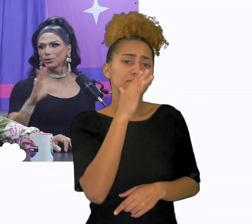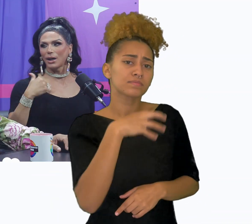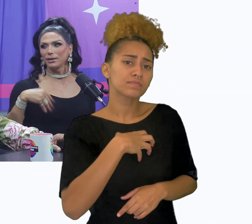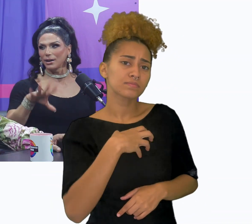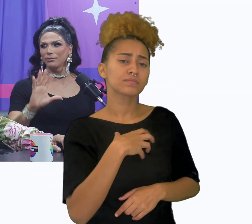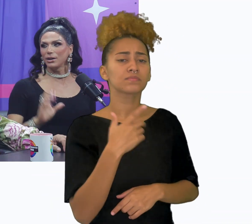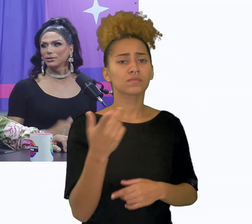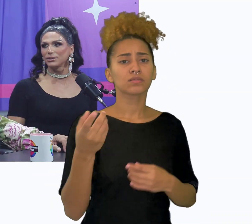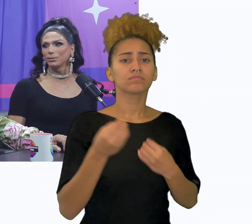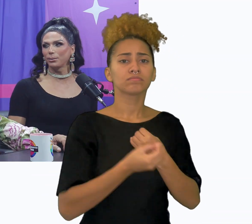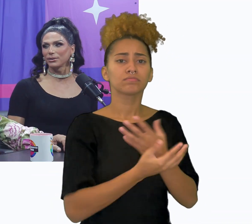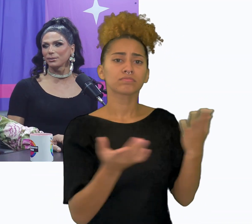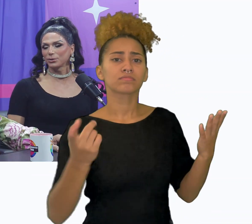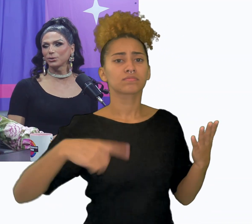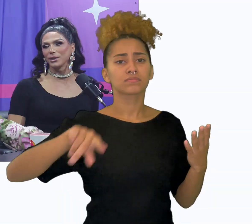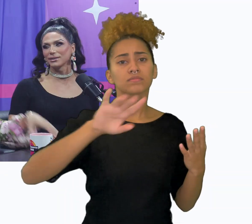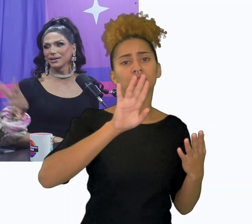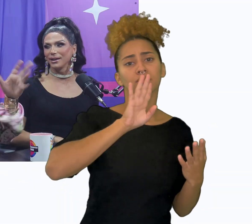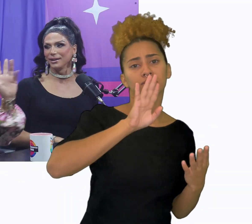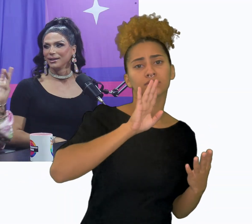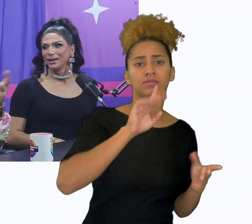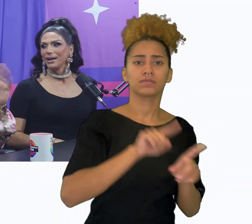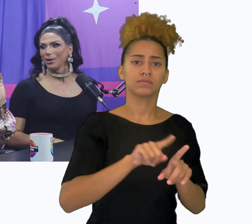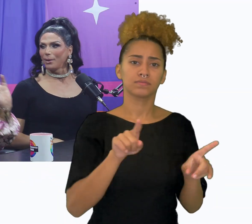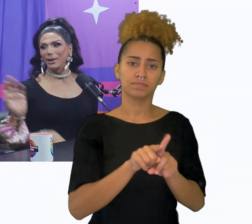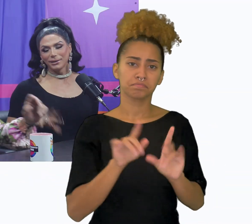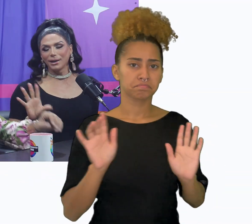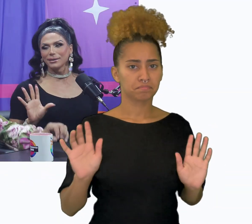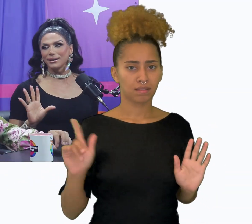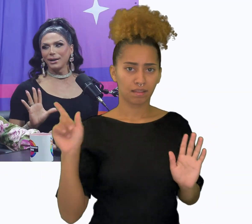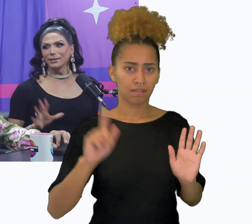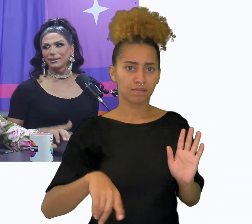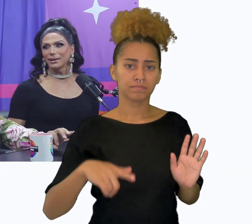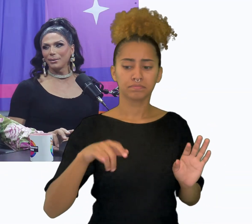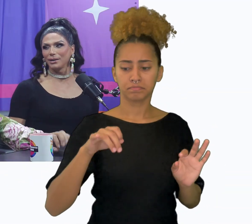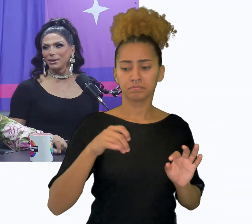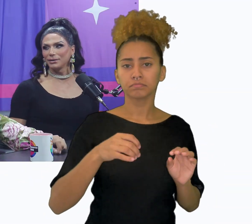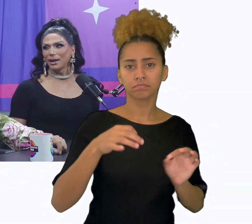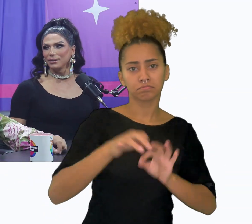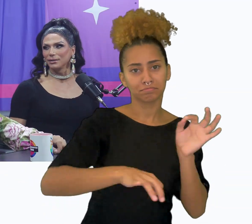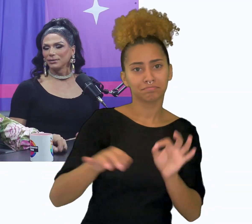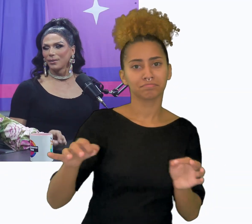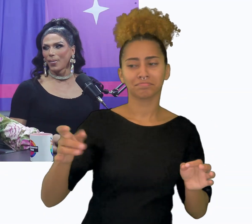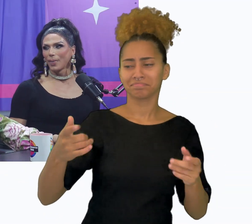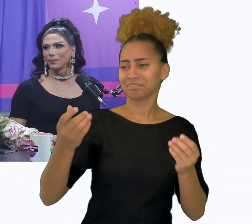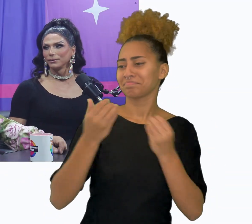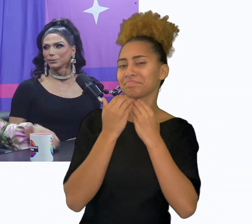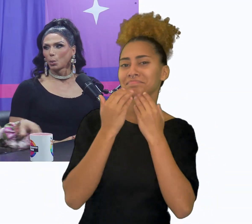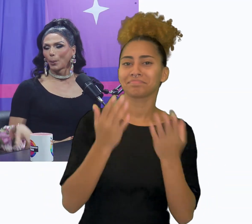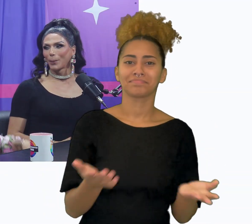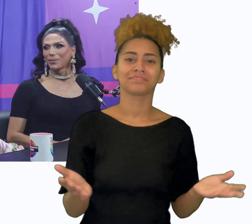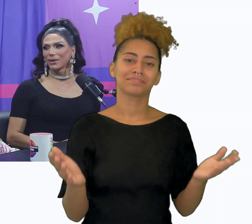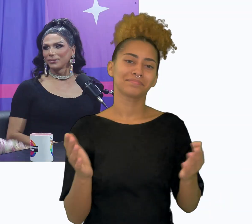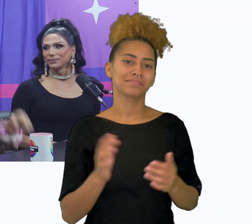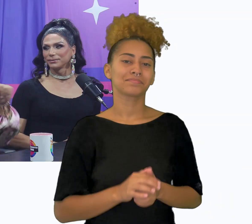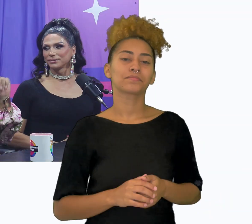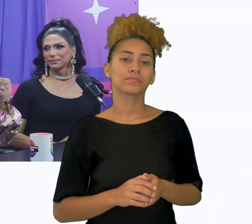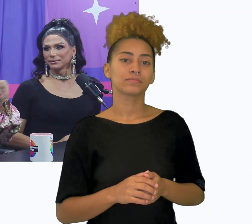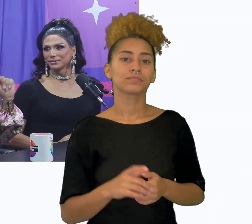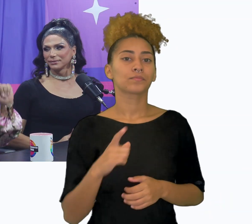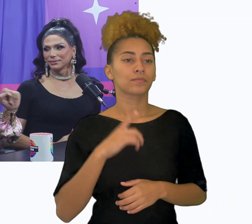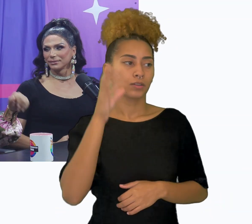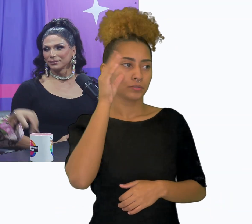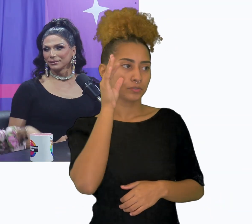minha cabeça eu estaria levando, assim, para pessoas conhecerem. Uma militância de qualquer Uma forma, militância né? ainda sem saber que militaria. O Eric, não